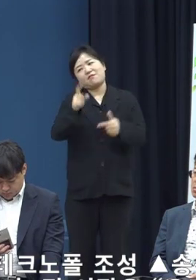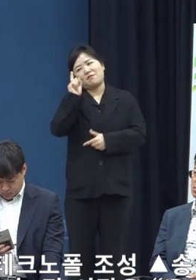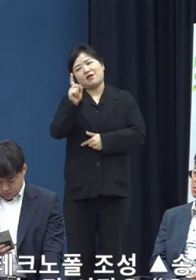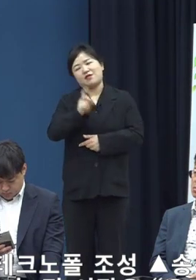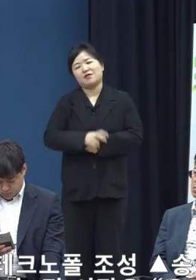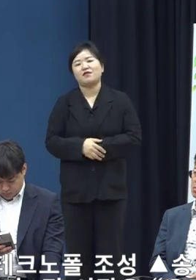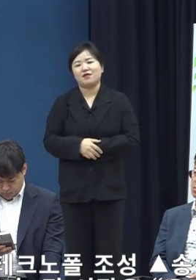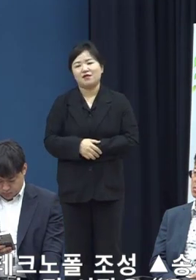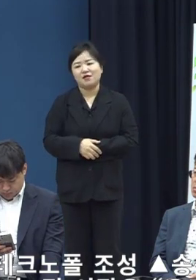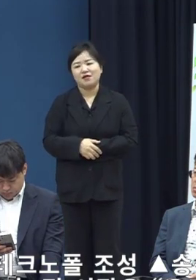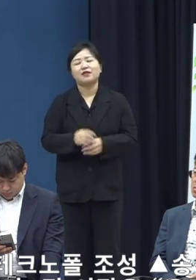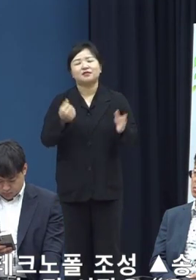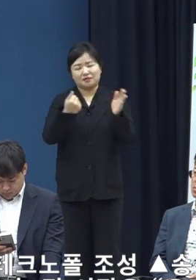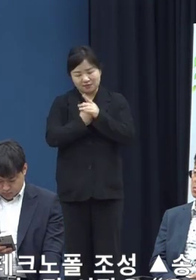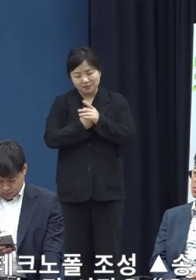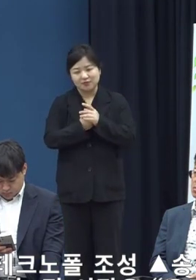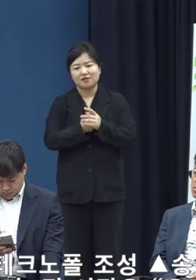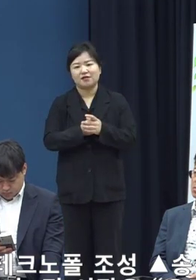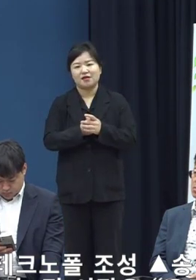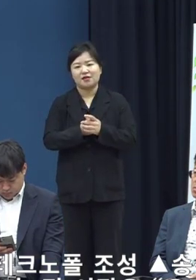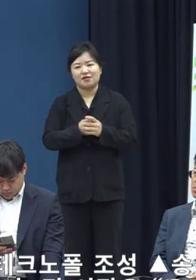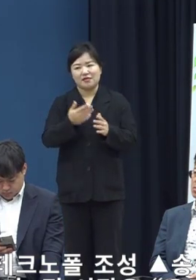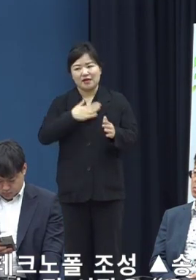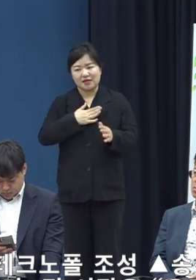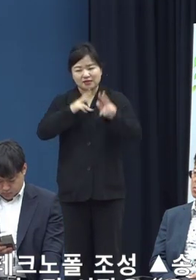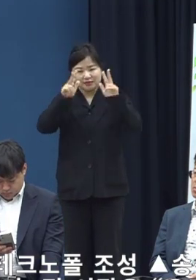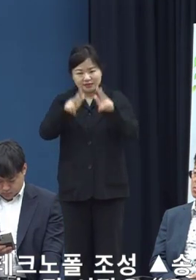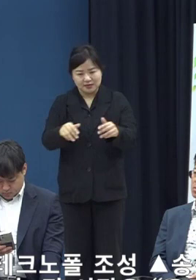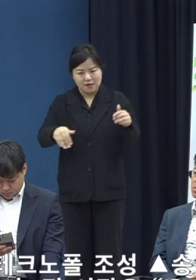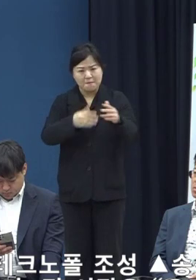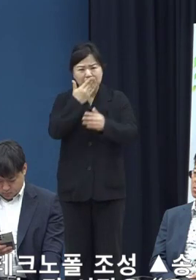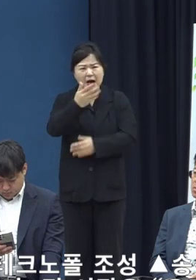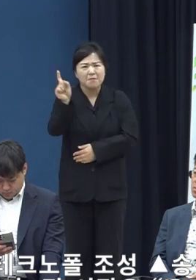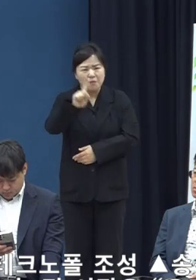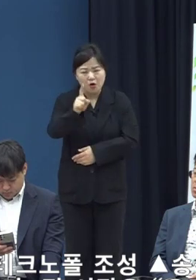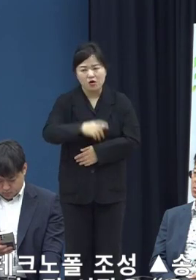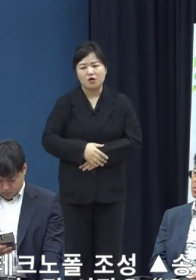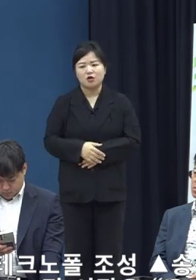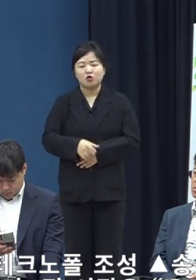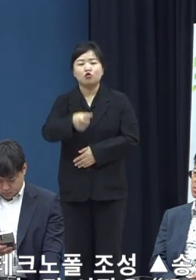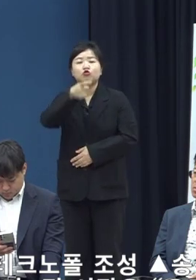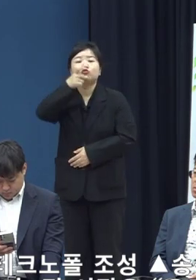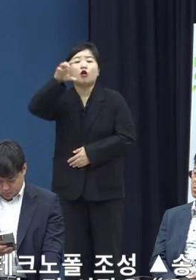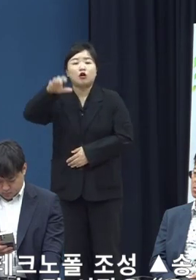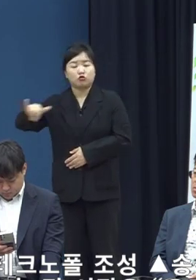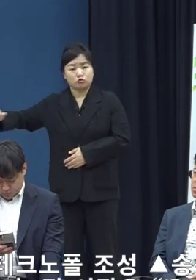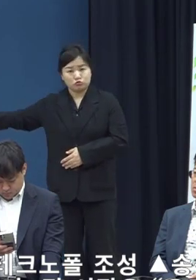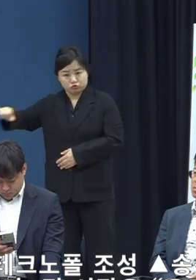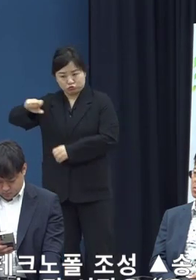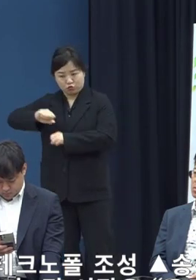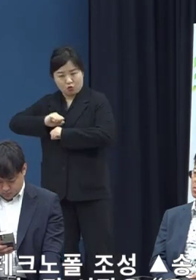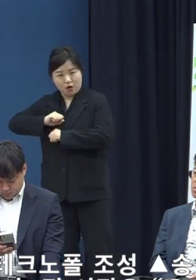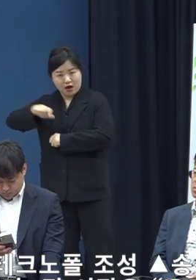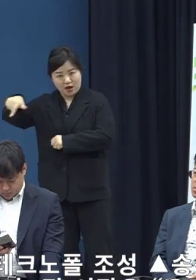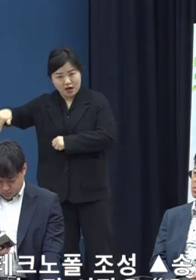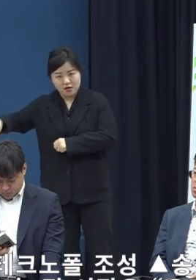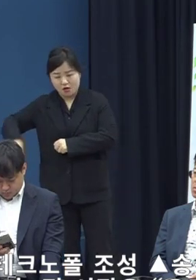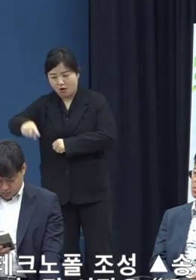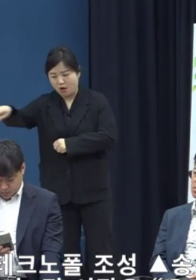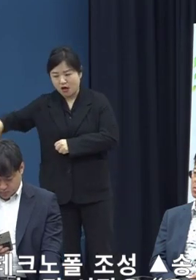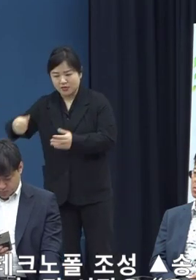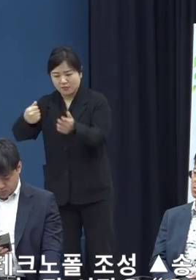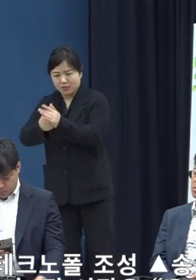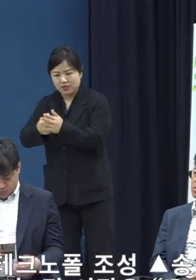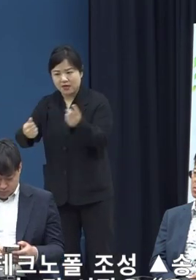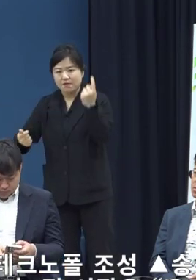보고 있습니다. 그래서 현실적으로 우리가 할 수 있는 거는 현재 수원 군공항으로 인해서 상당히